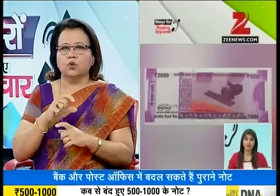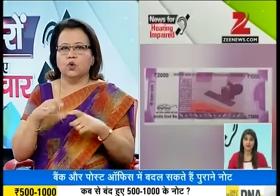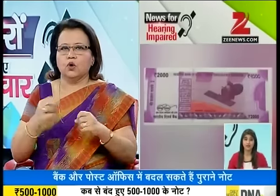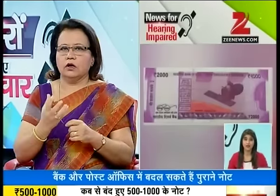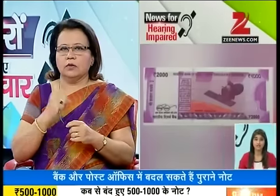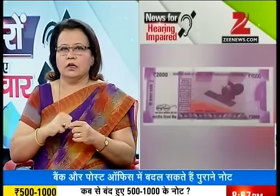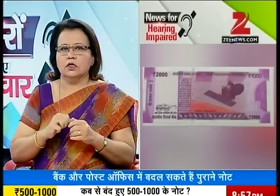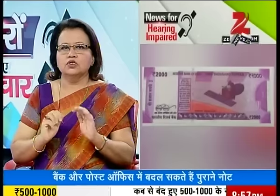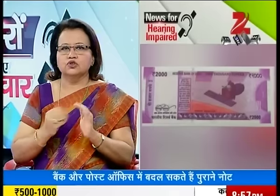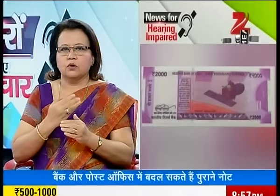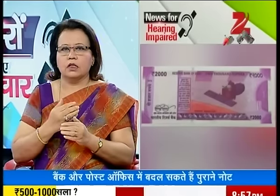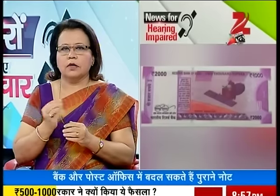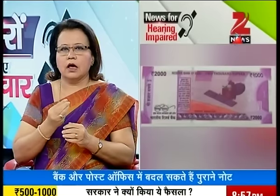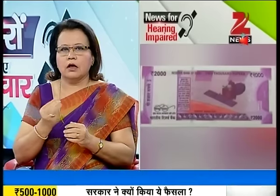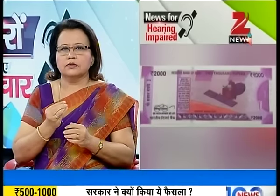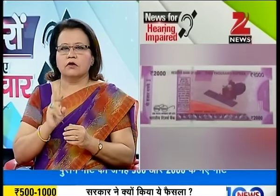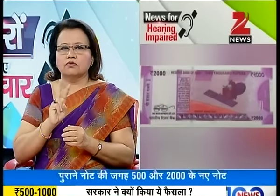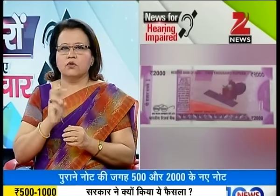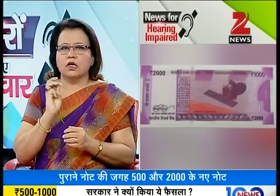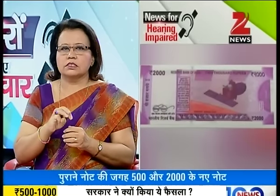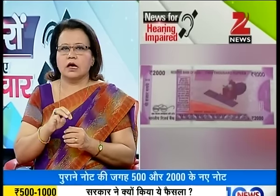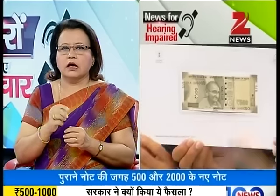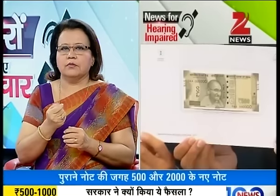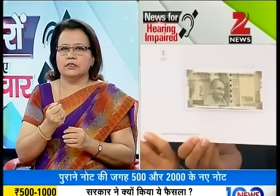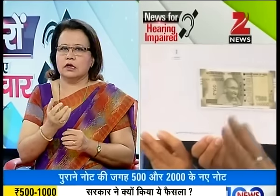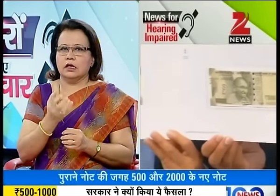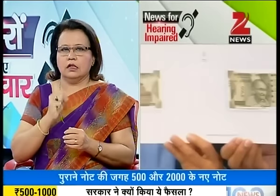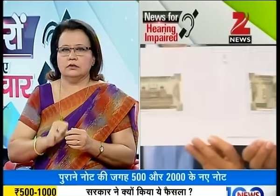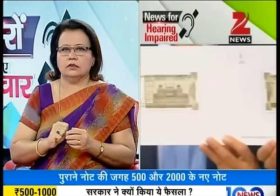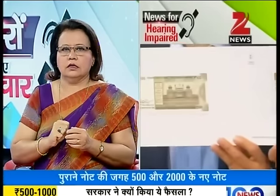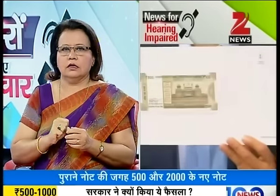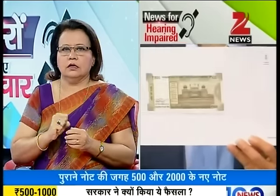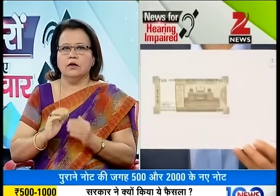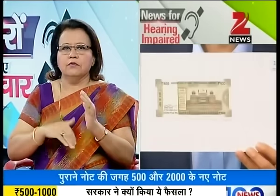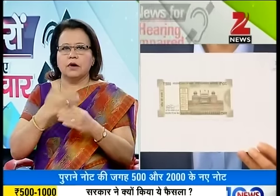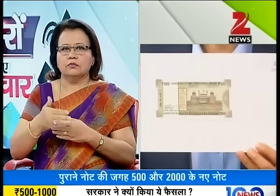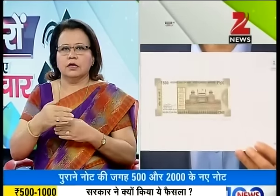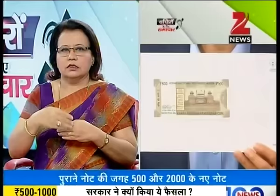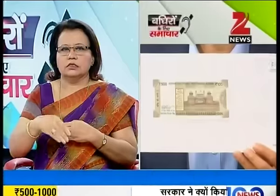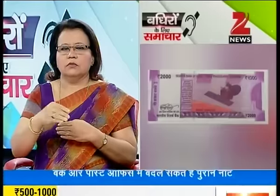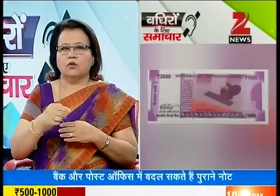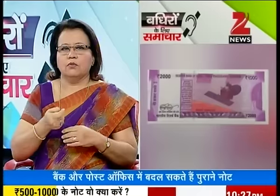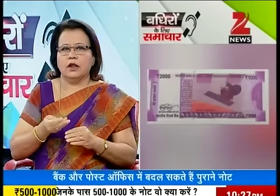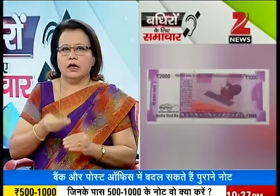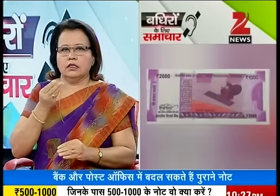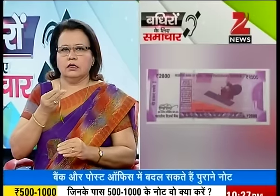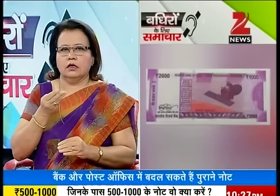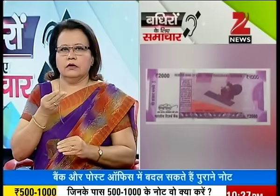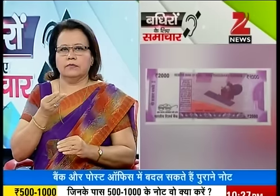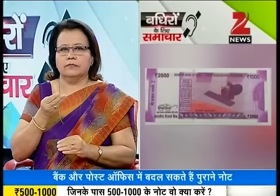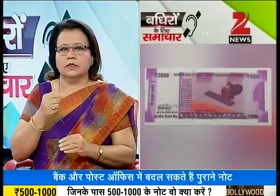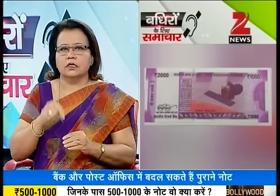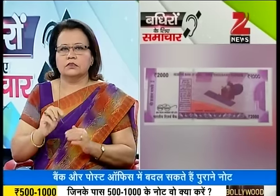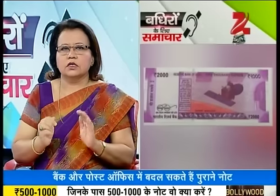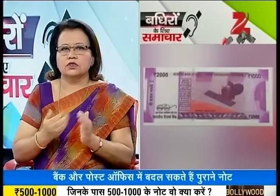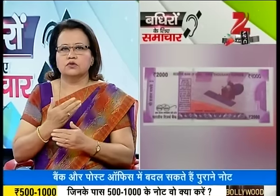नोट मिलने लगेंगे। हालांकि शुरुआत में आप सिर्फ 2000 के ट्रांजैक्शन ही कर सकते हैं, बाद में इस सीमा को बढ़ा